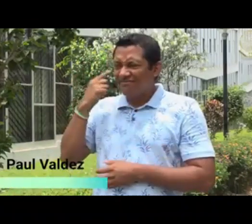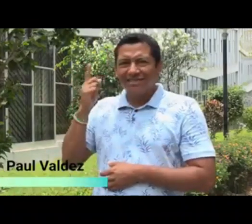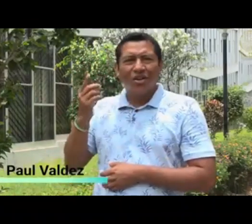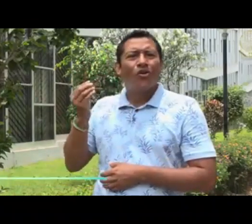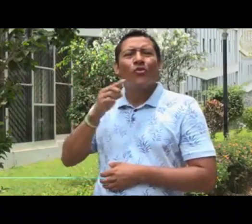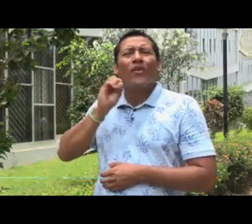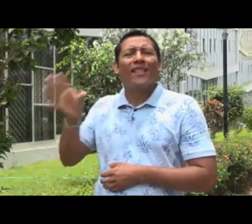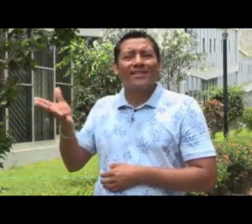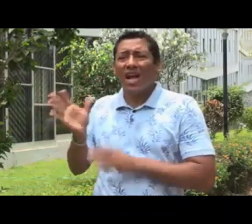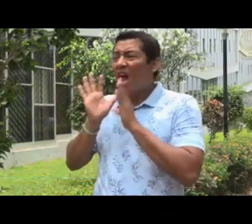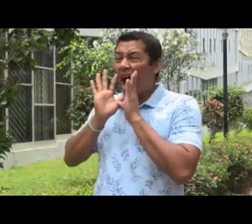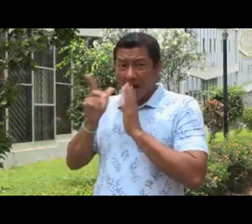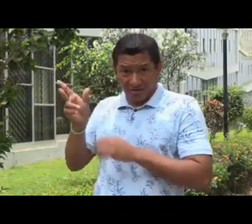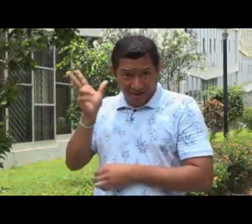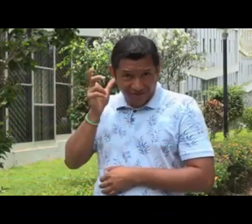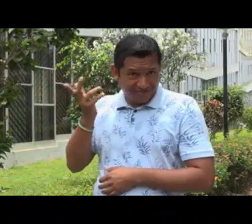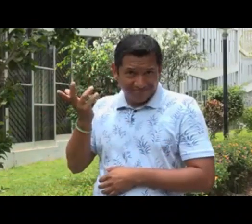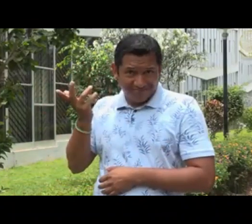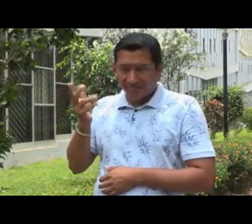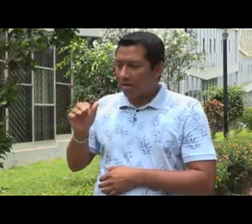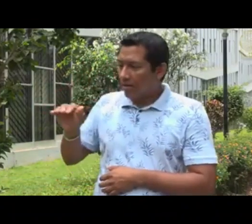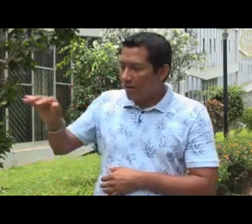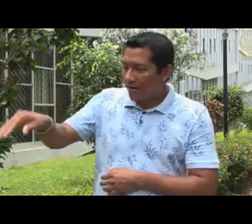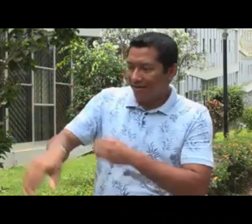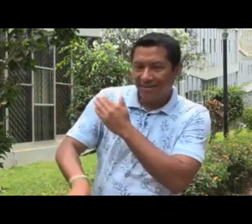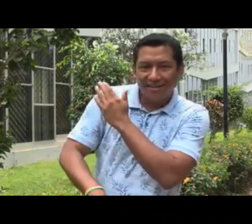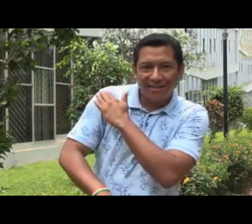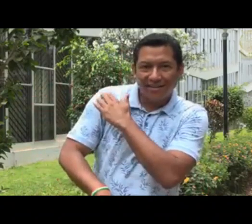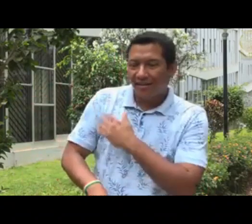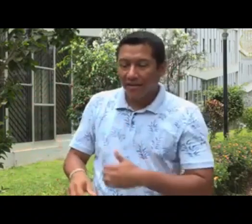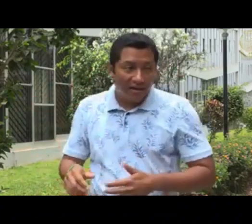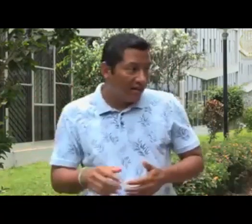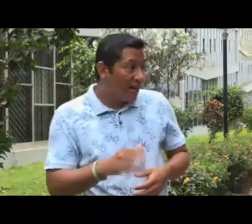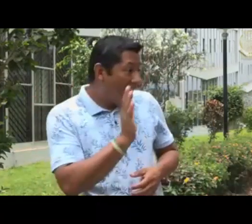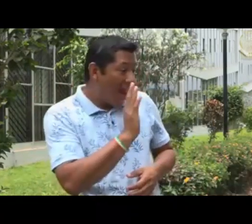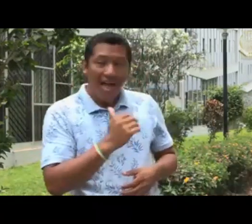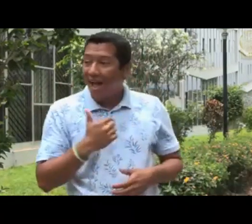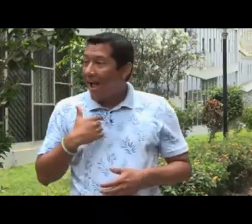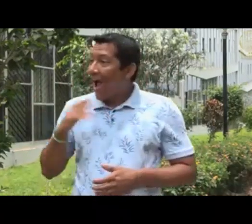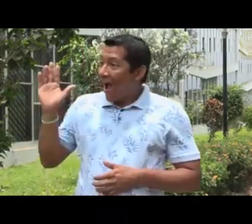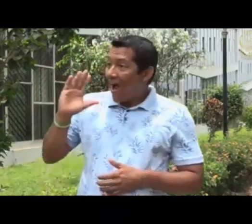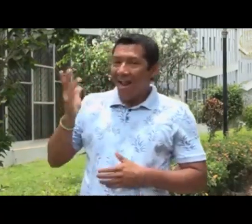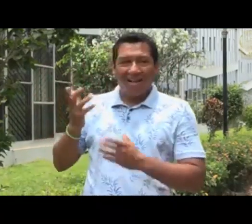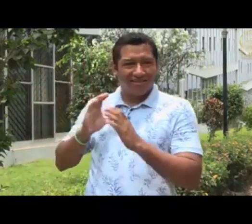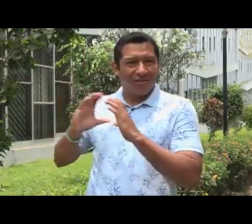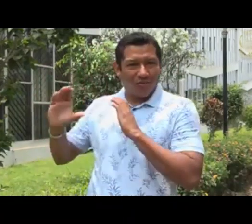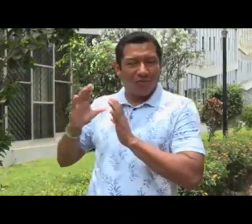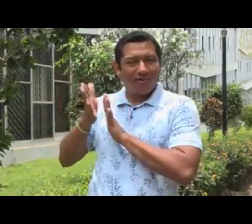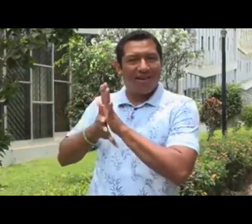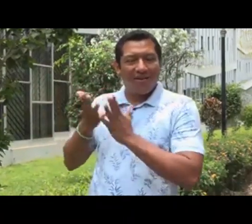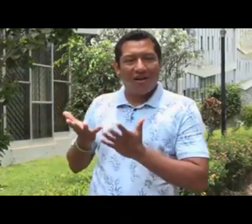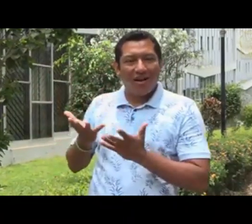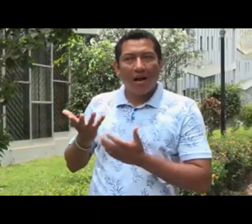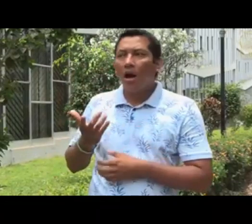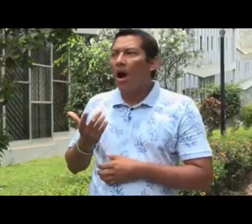sorda, que no solamente se expresa con la voz, sino que también ellos se expresan con la lengua de señas, ¿no?